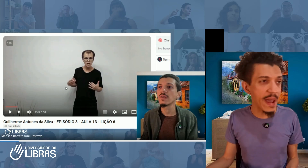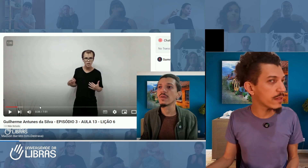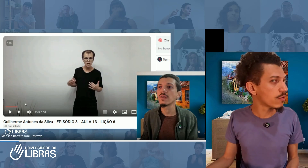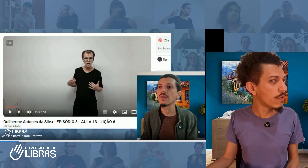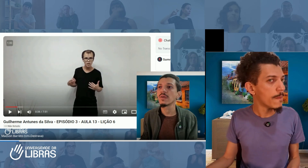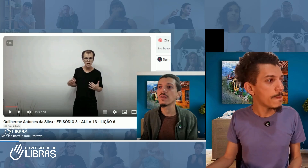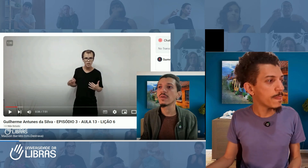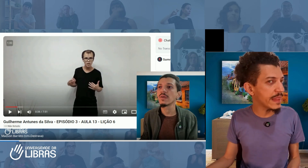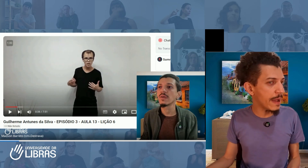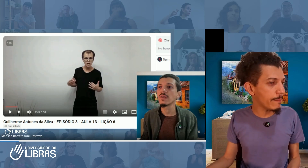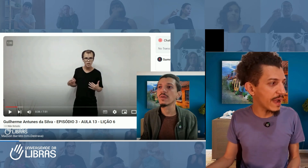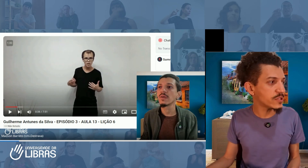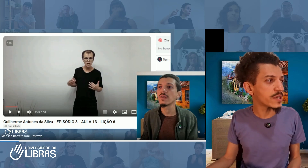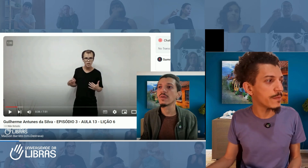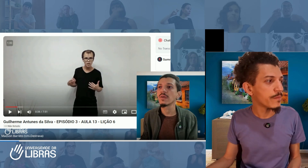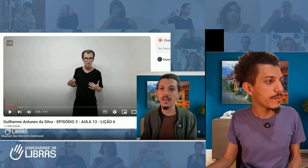método na prática.